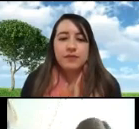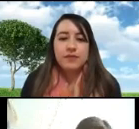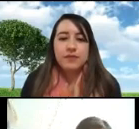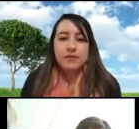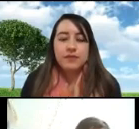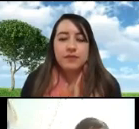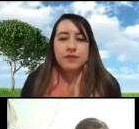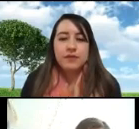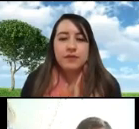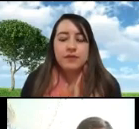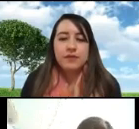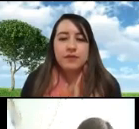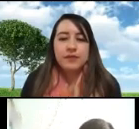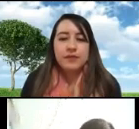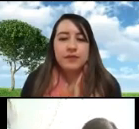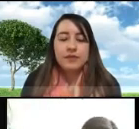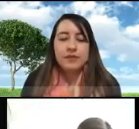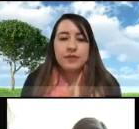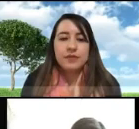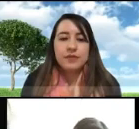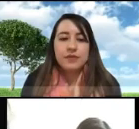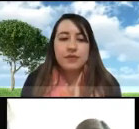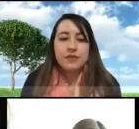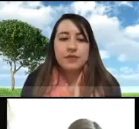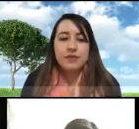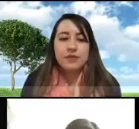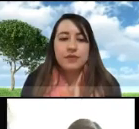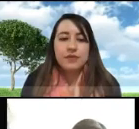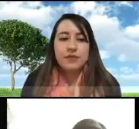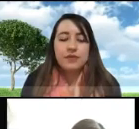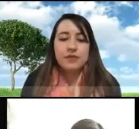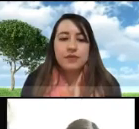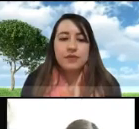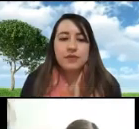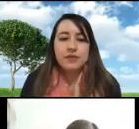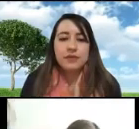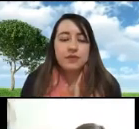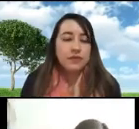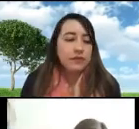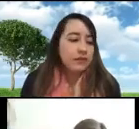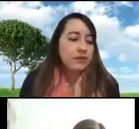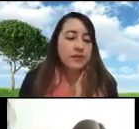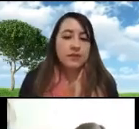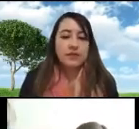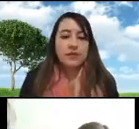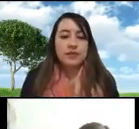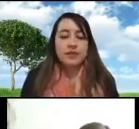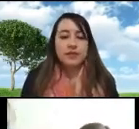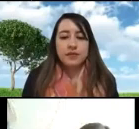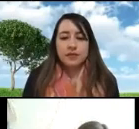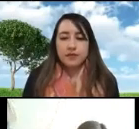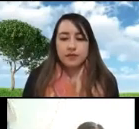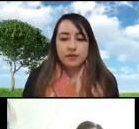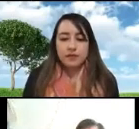Ecosistema que ayuda a cambiar la dirección de las corrientes marinas, el mar abierto, manglares,